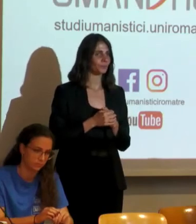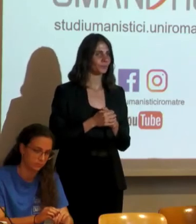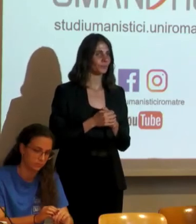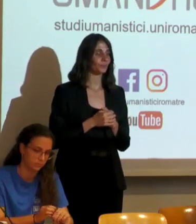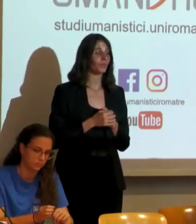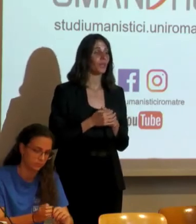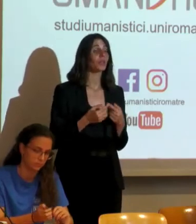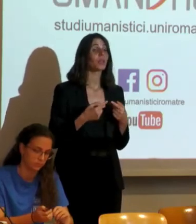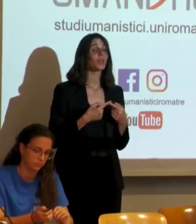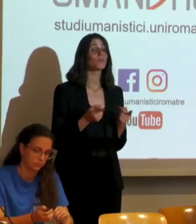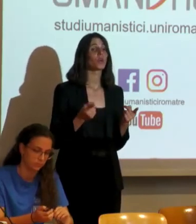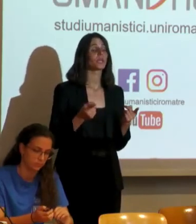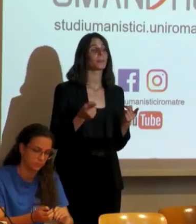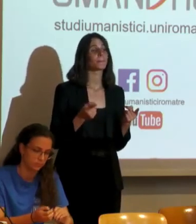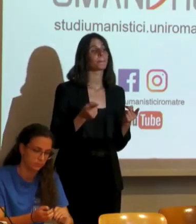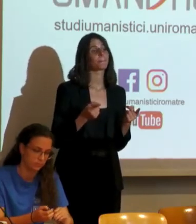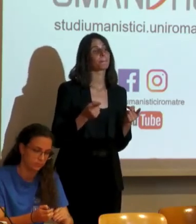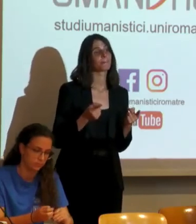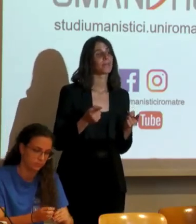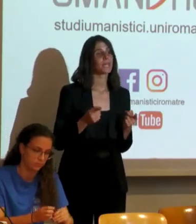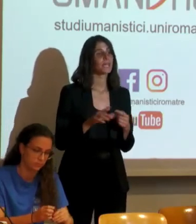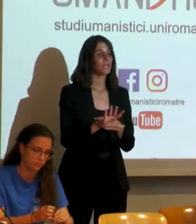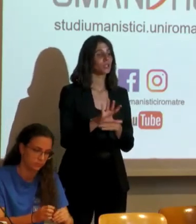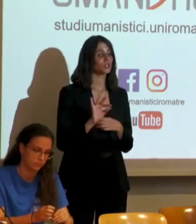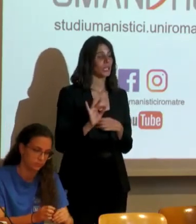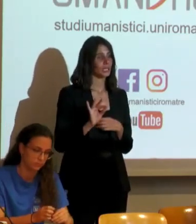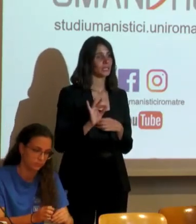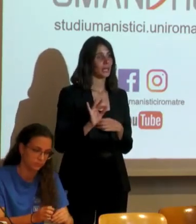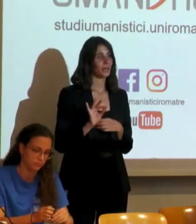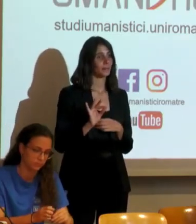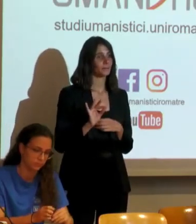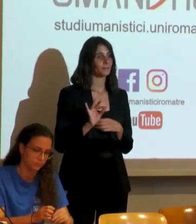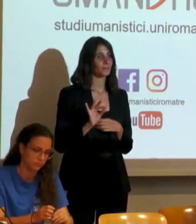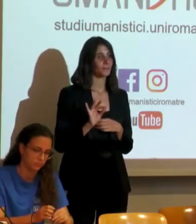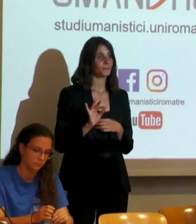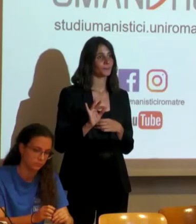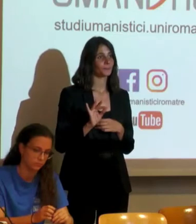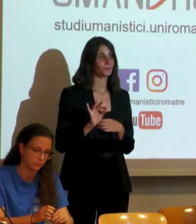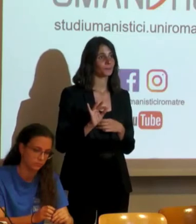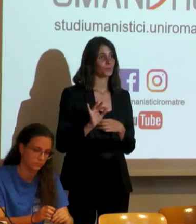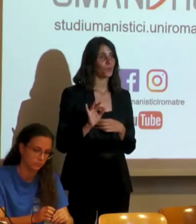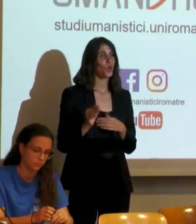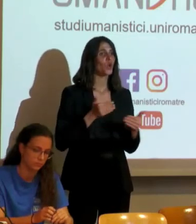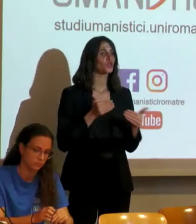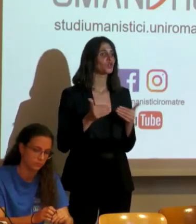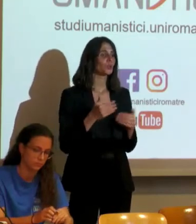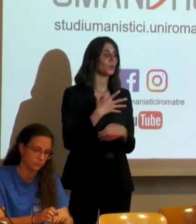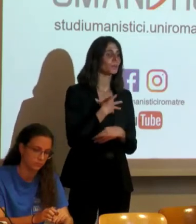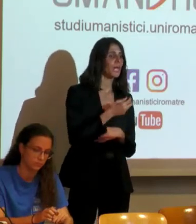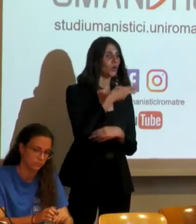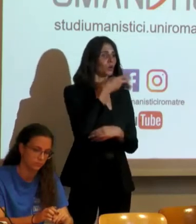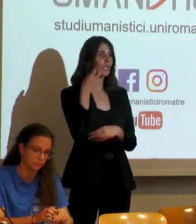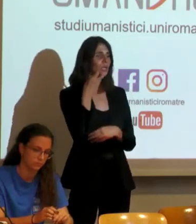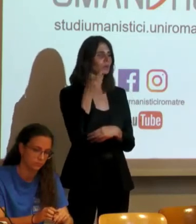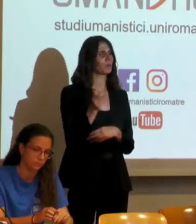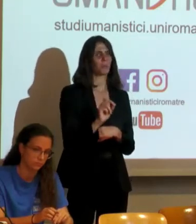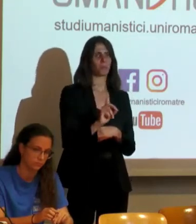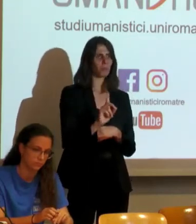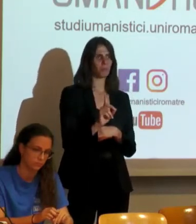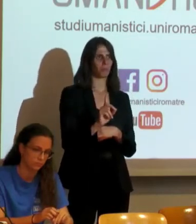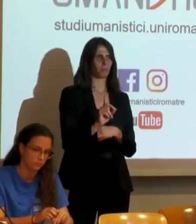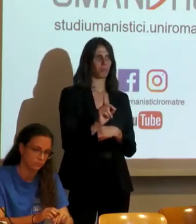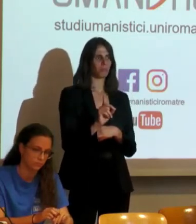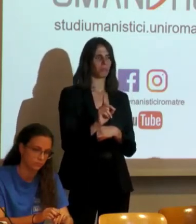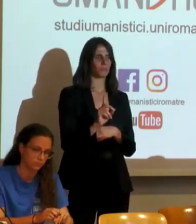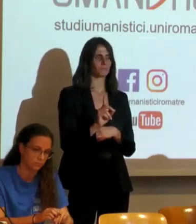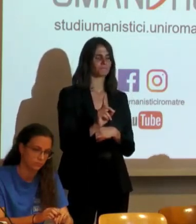scelta che non deve essere subito molto marcata, insomma, e il modo in cui i nostri curricula